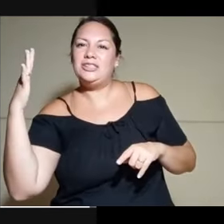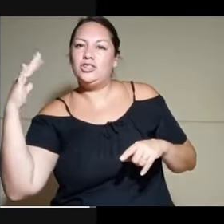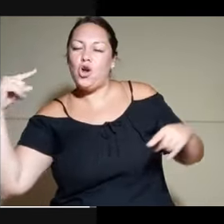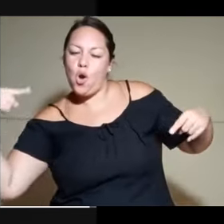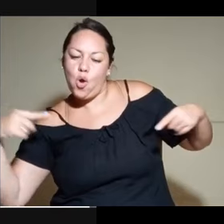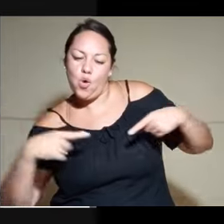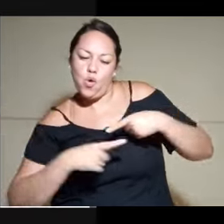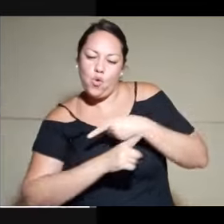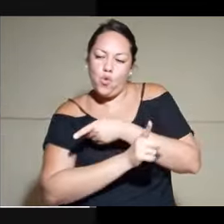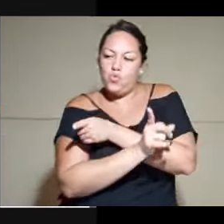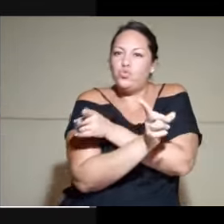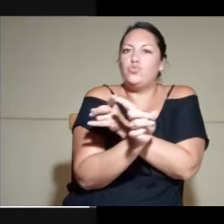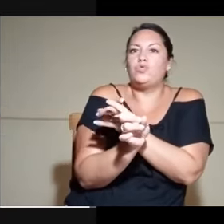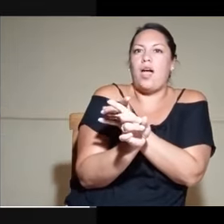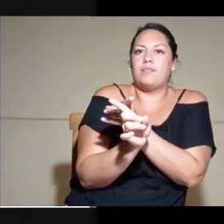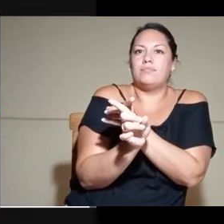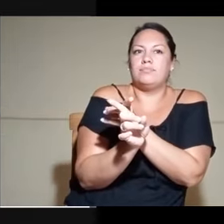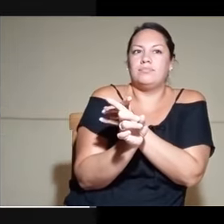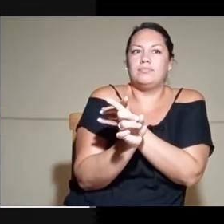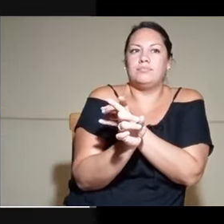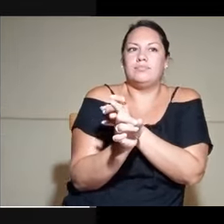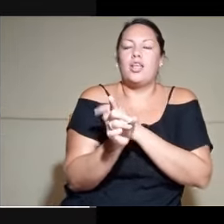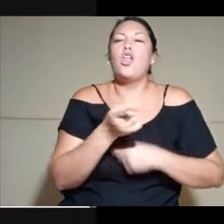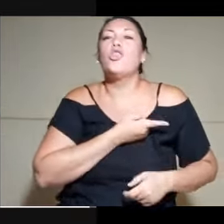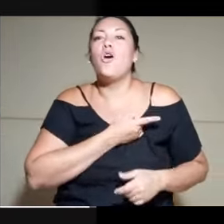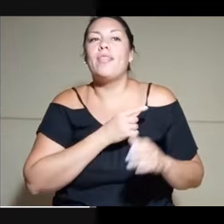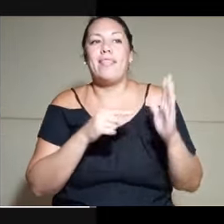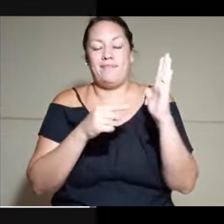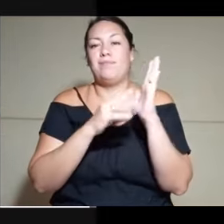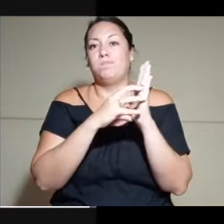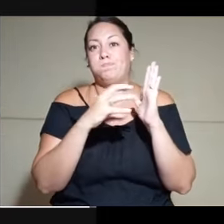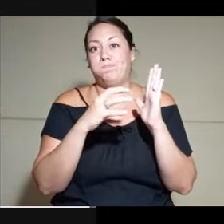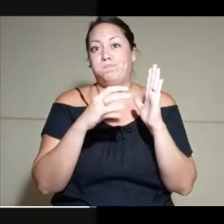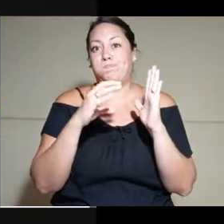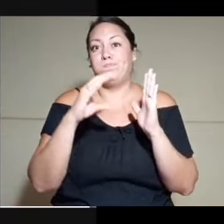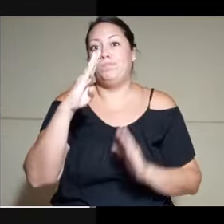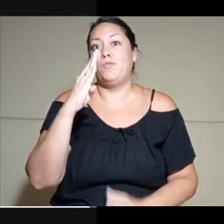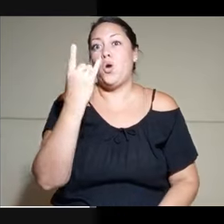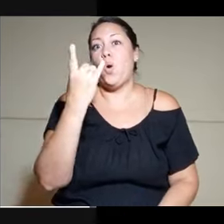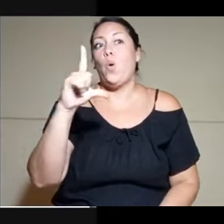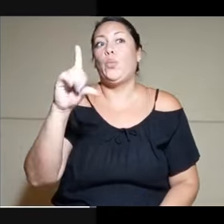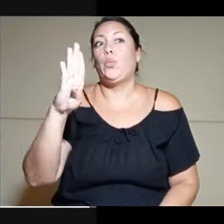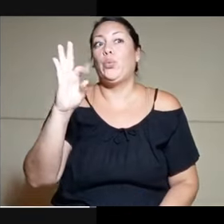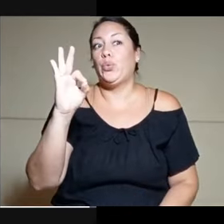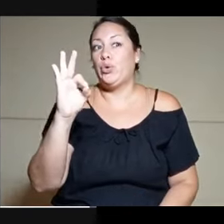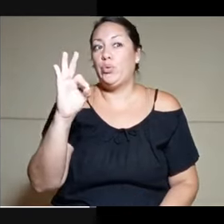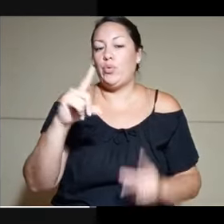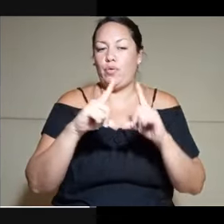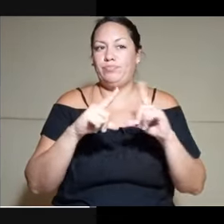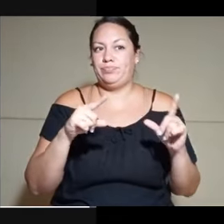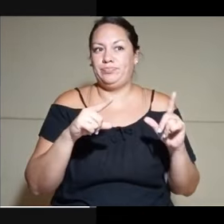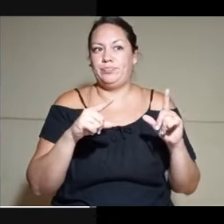bulbo, el axón del lado derecho, o sea la vía motora del lado derecho, se cruza al lado opuesto, en